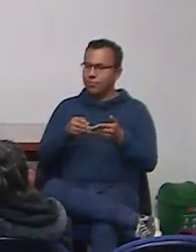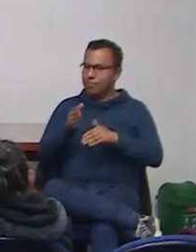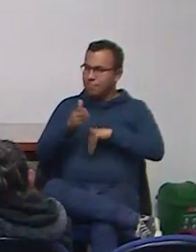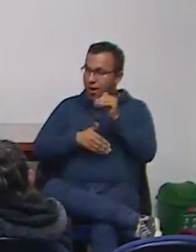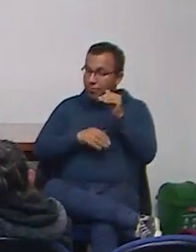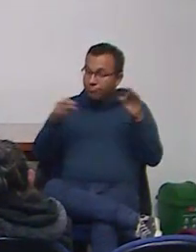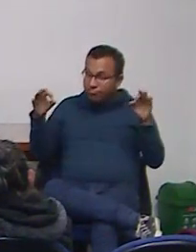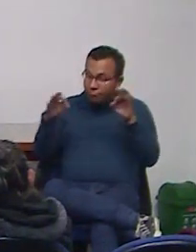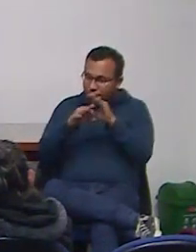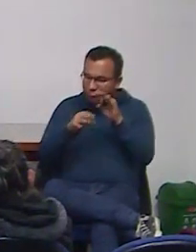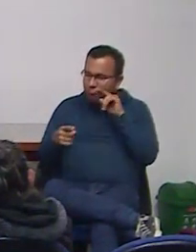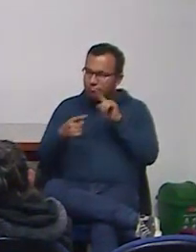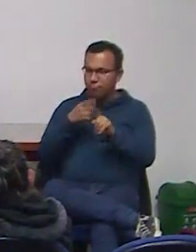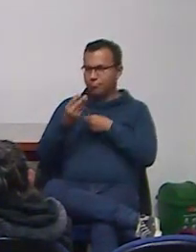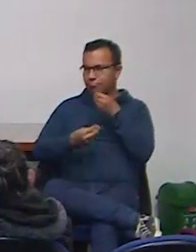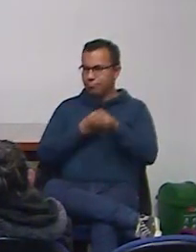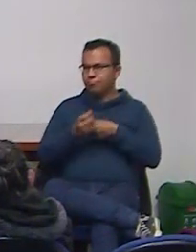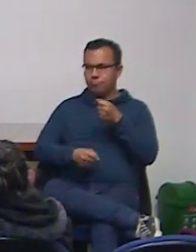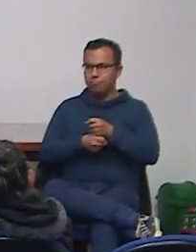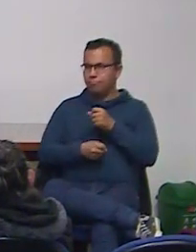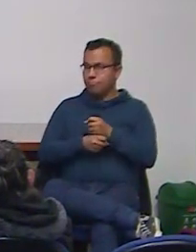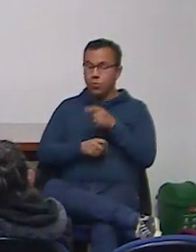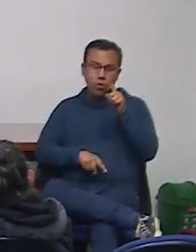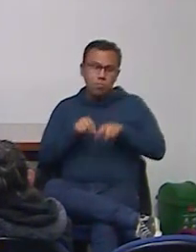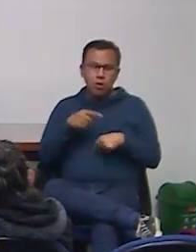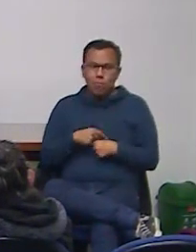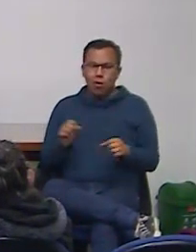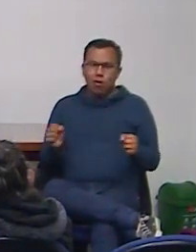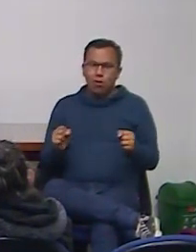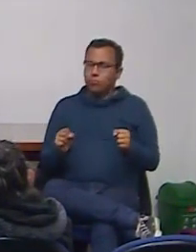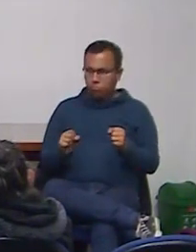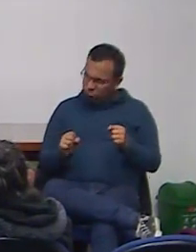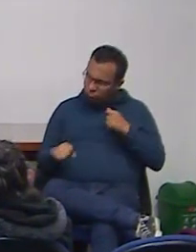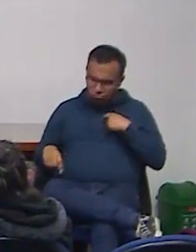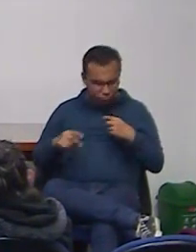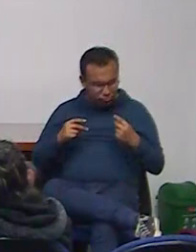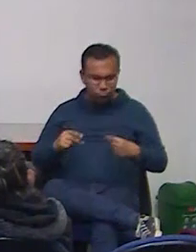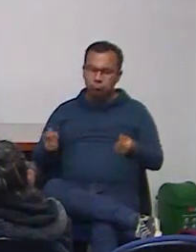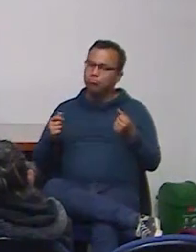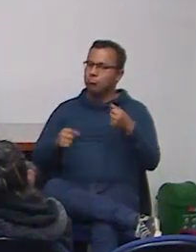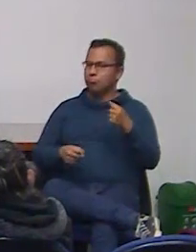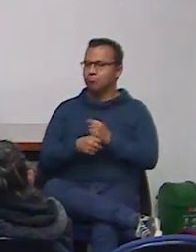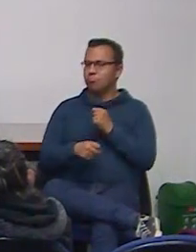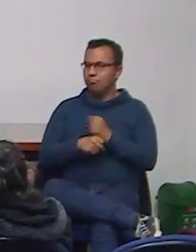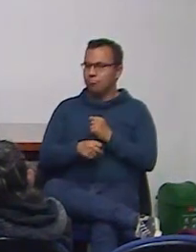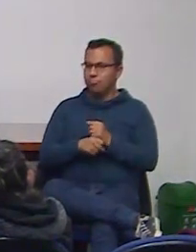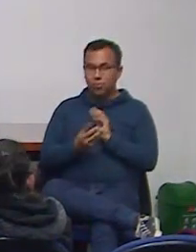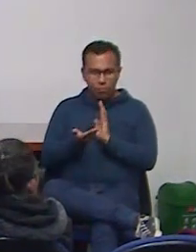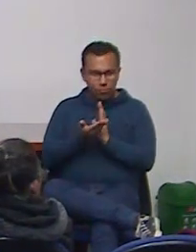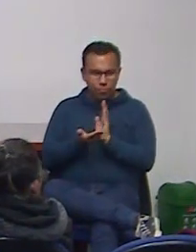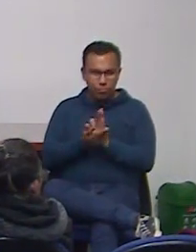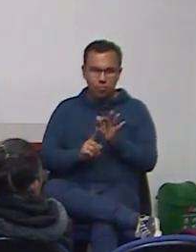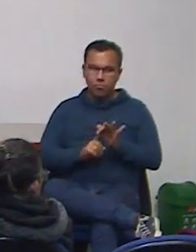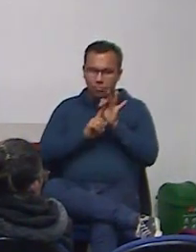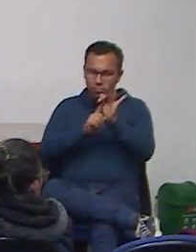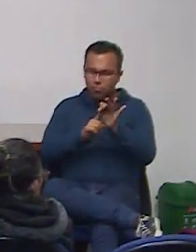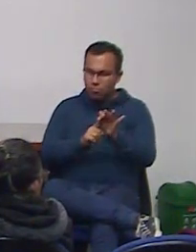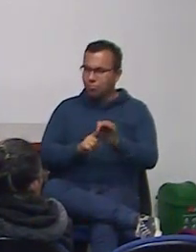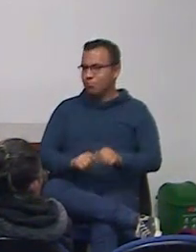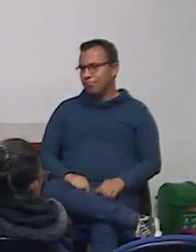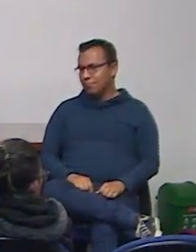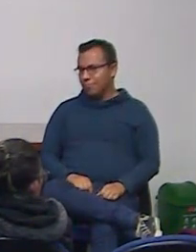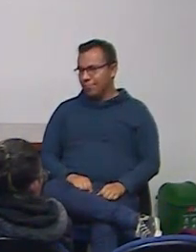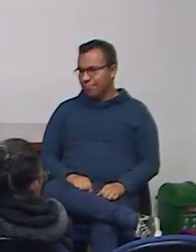objetivos hacia lo que queremos trabajar y no nos puede dar miedo porque es que es un rollo no solamente con los educadores especiales sino para nosotros los psicólogos